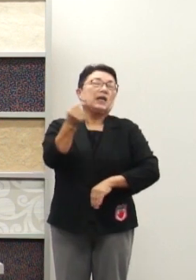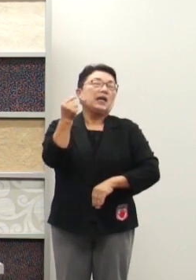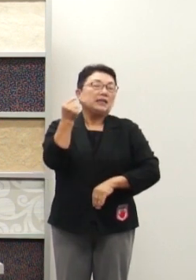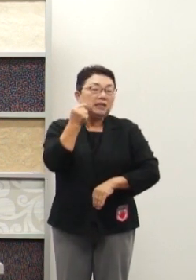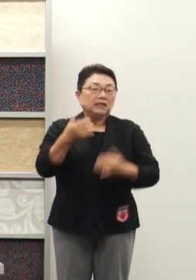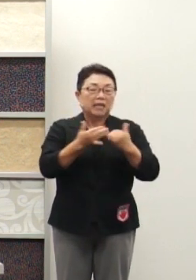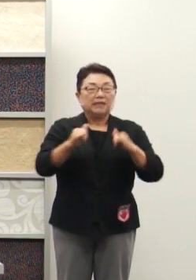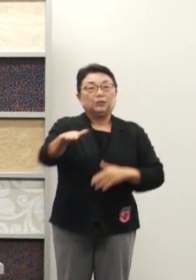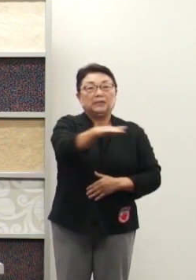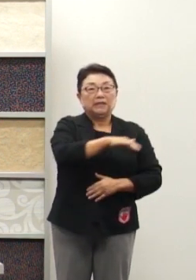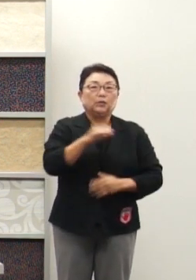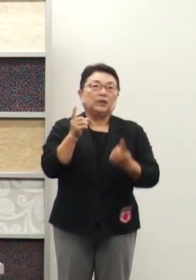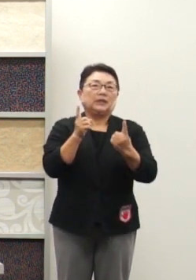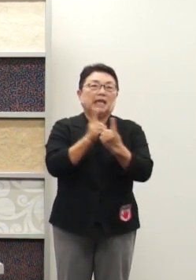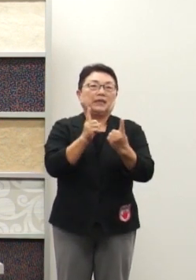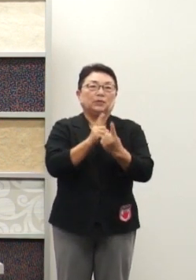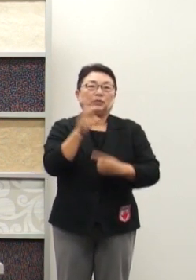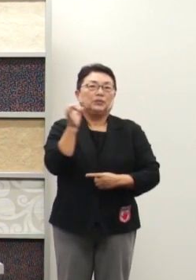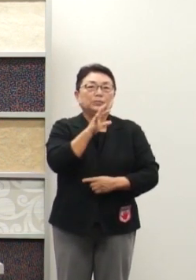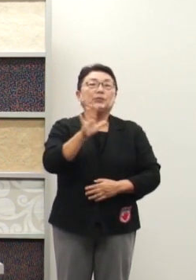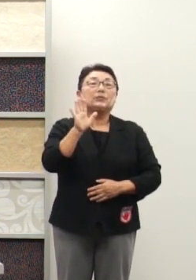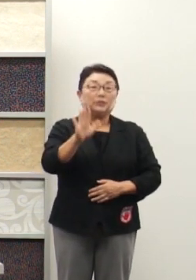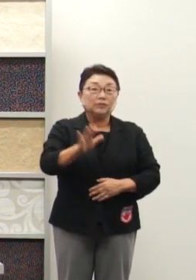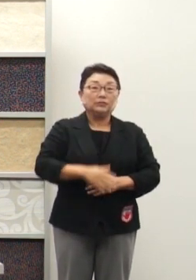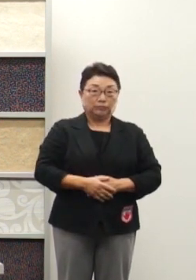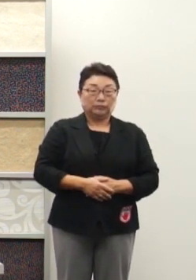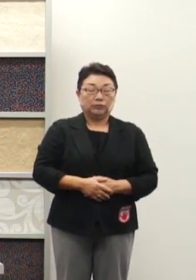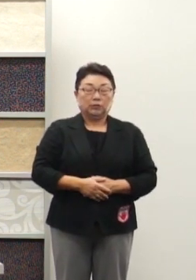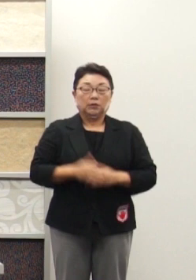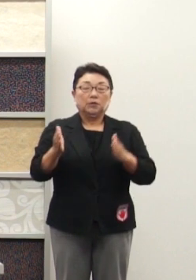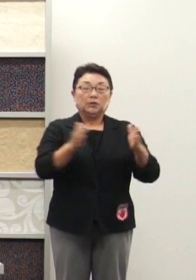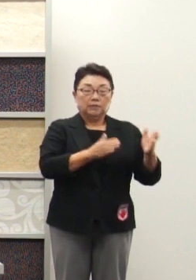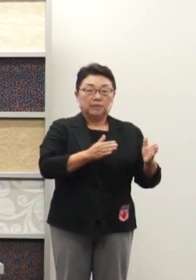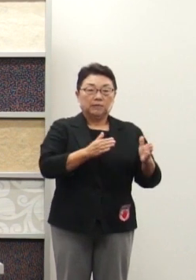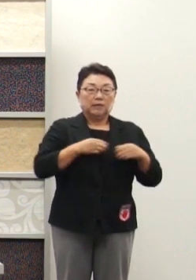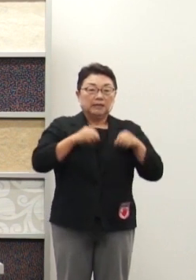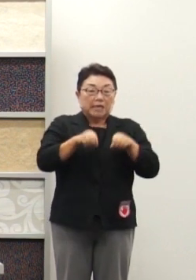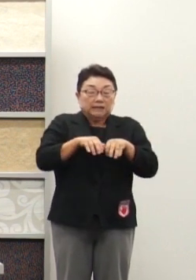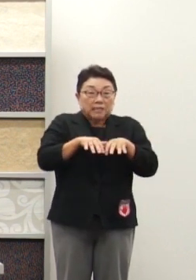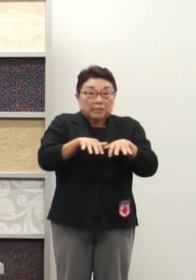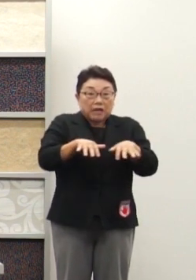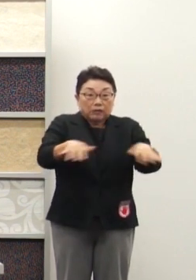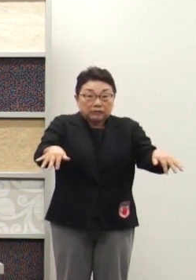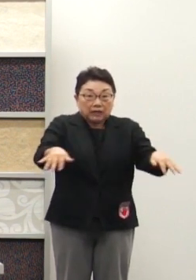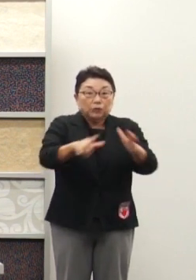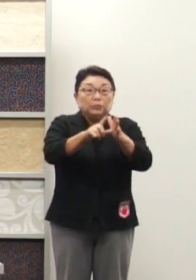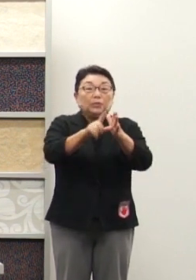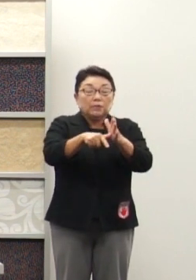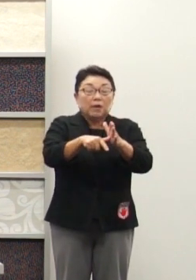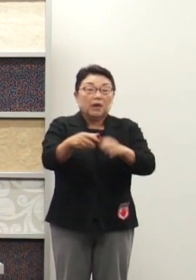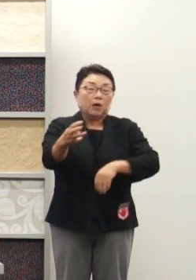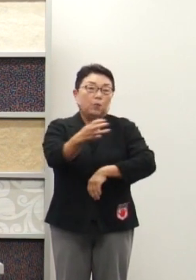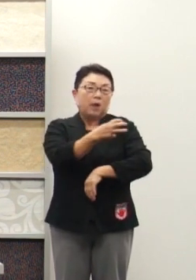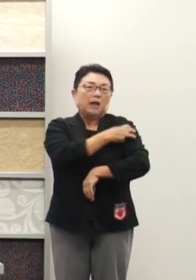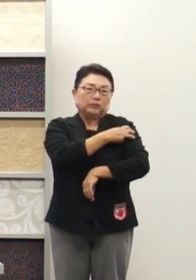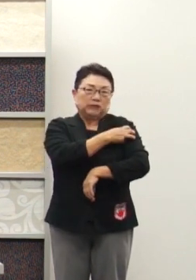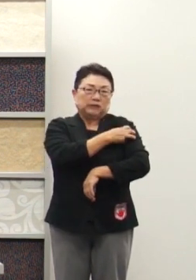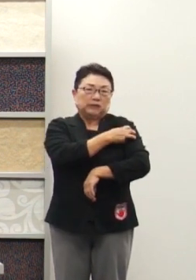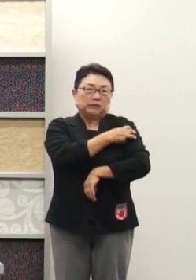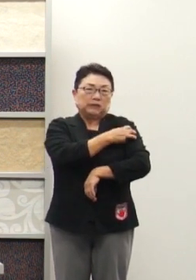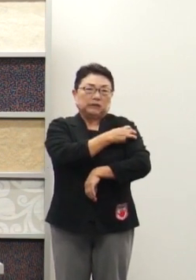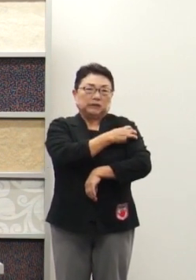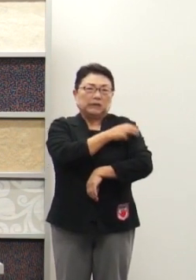られない方を対象といたします。また、感染拡大時、には、ワクチン接種の有無にかかわら